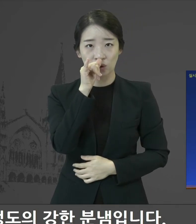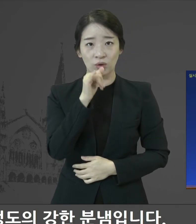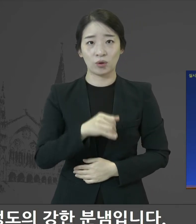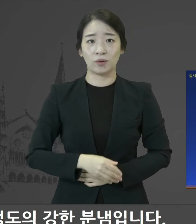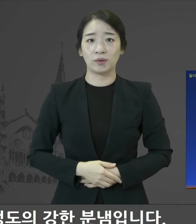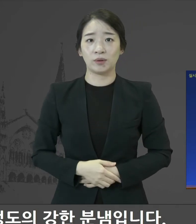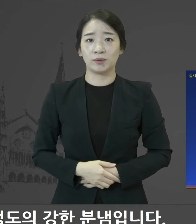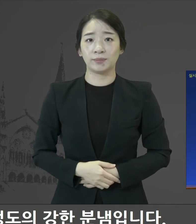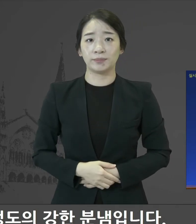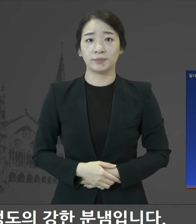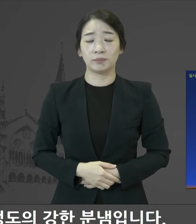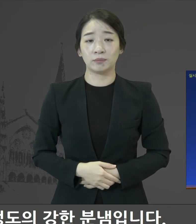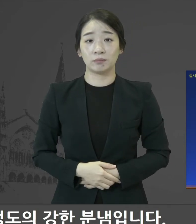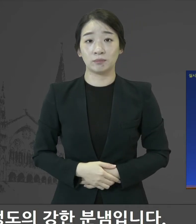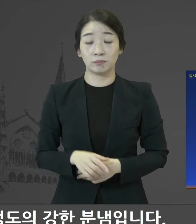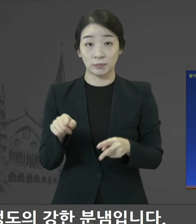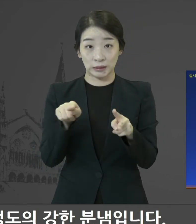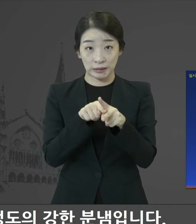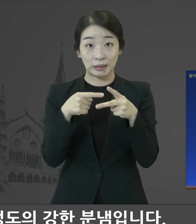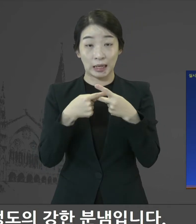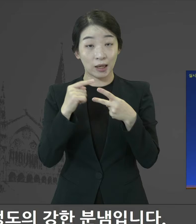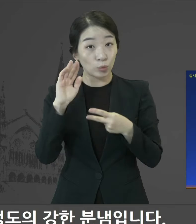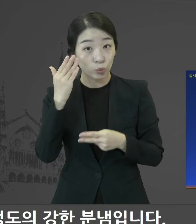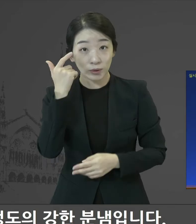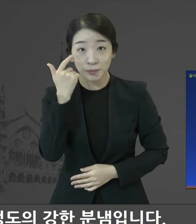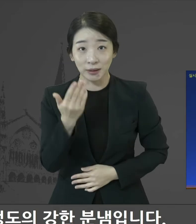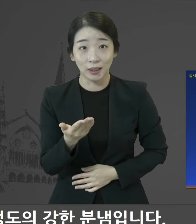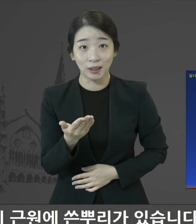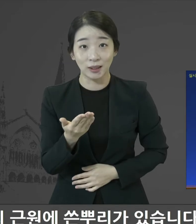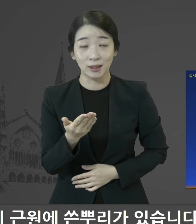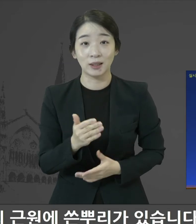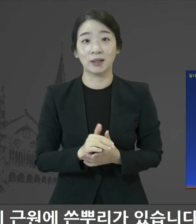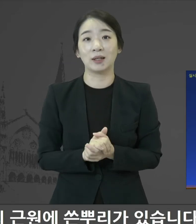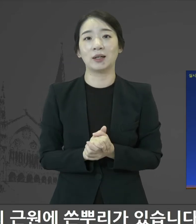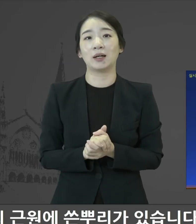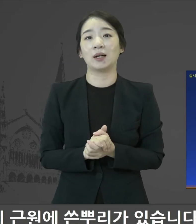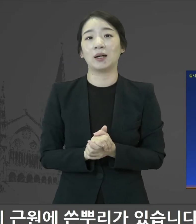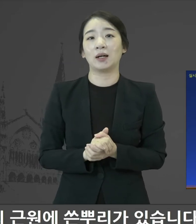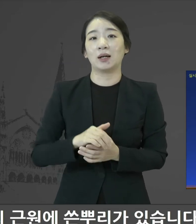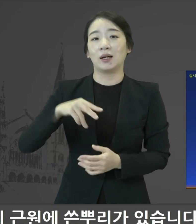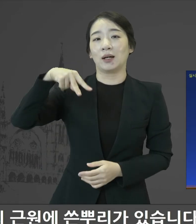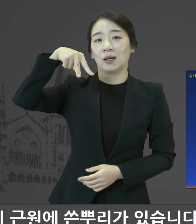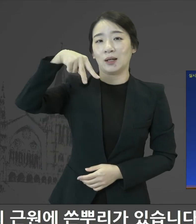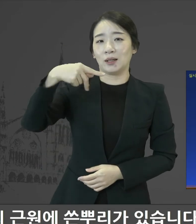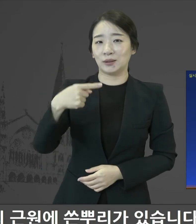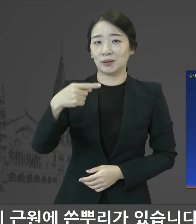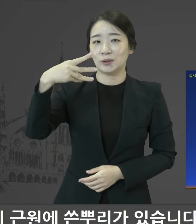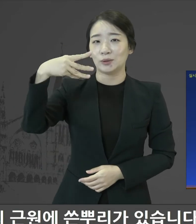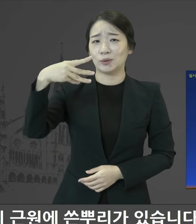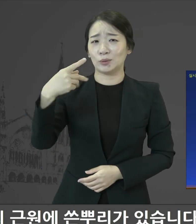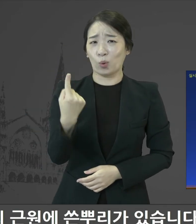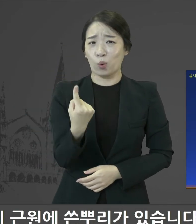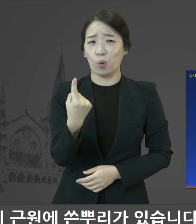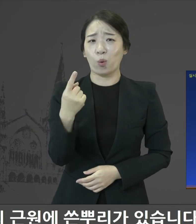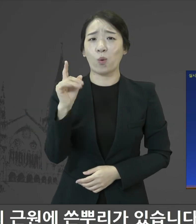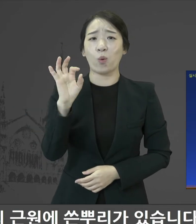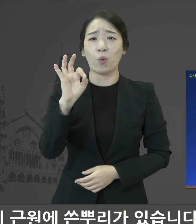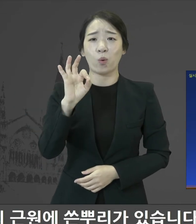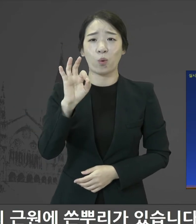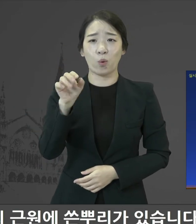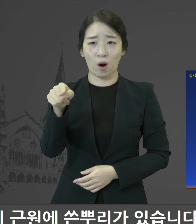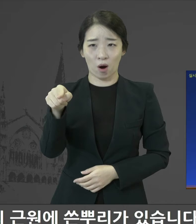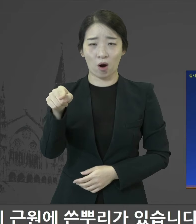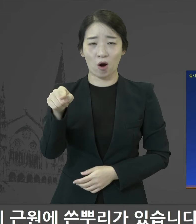여러분, 이해가 되시지 않으세요? 이 스토아 철학자 중에 어떤 철학자가 이제